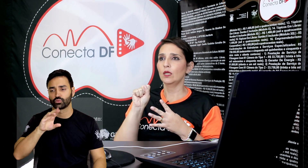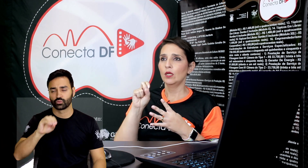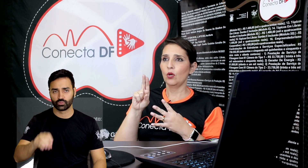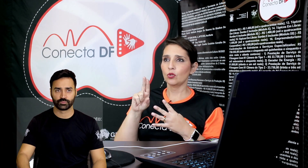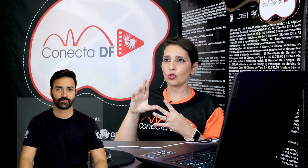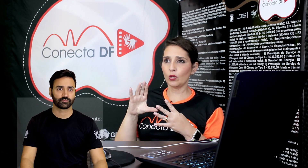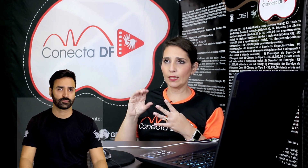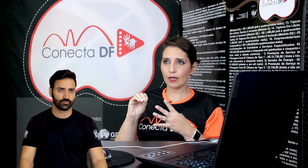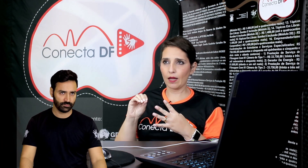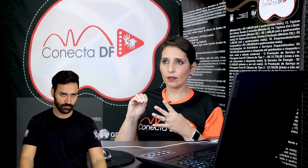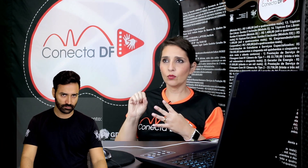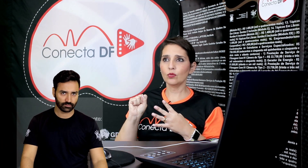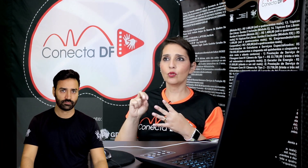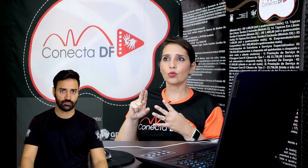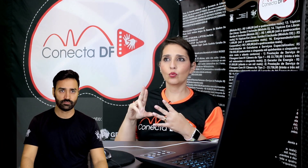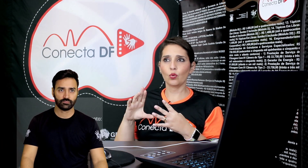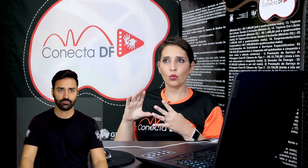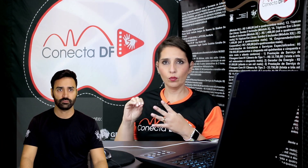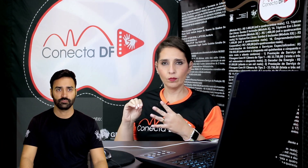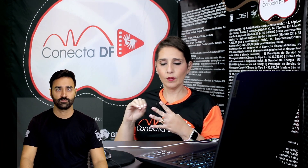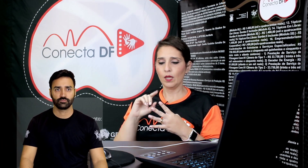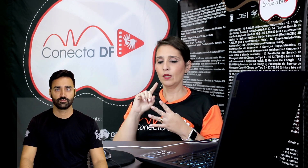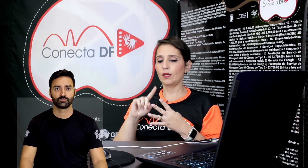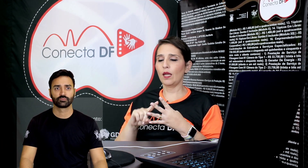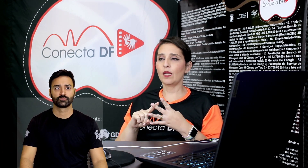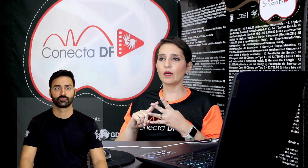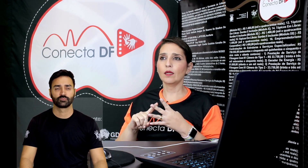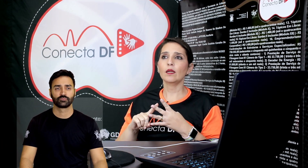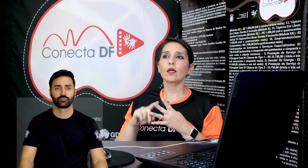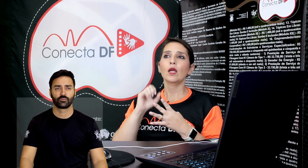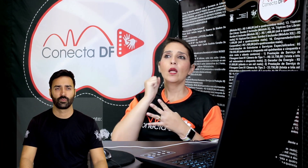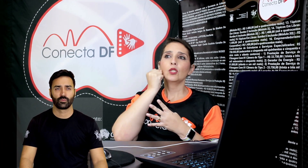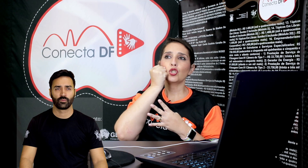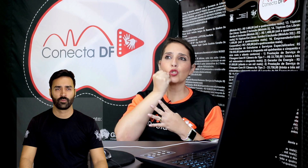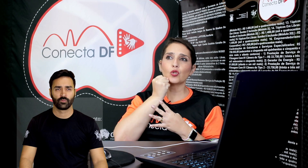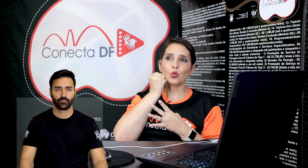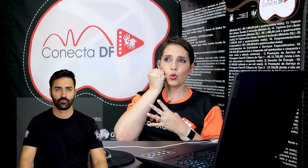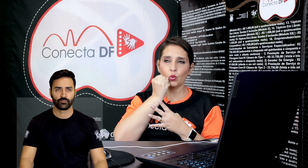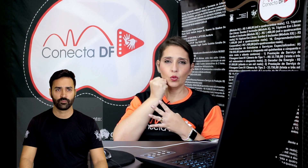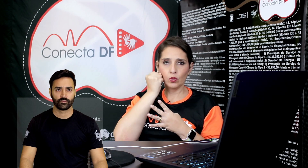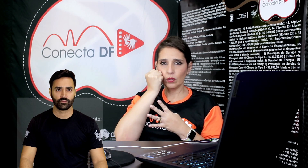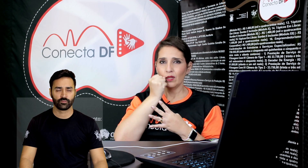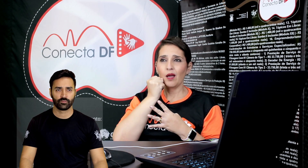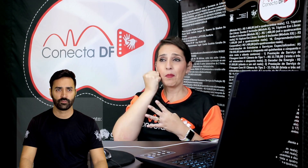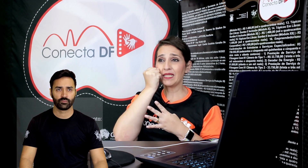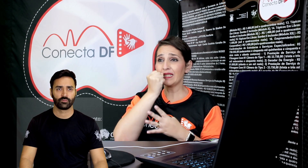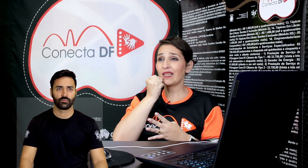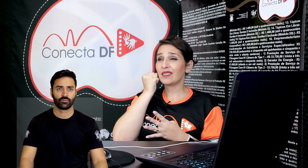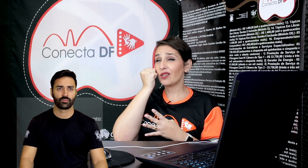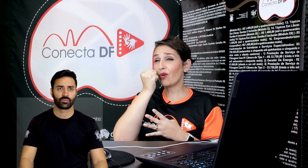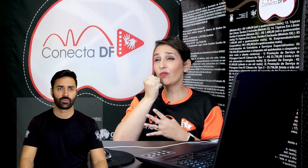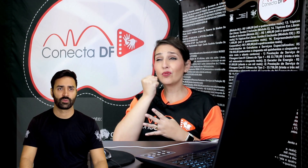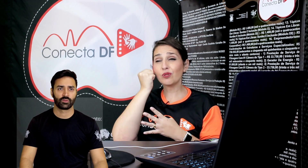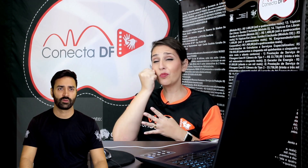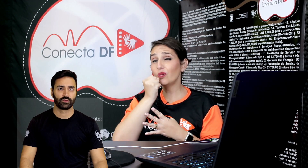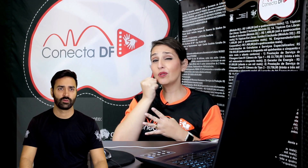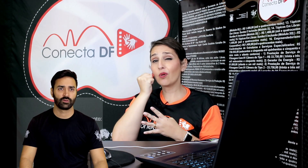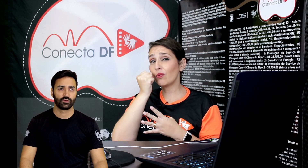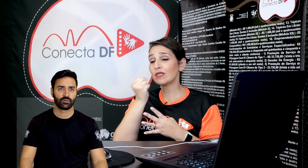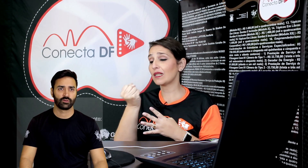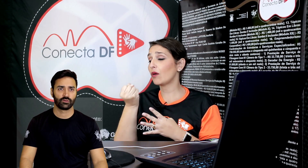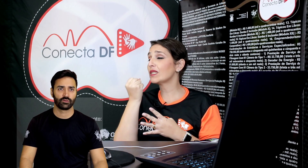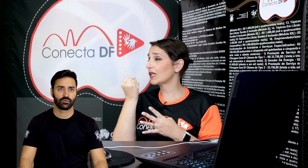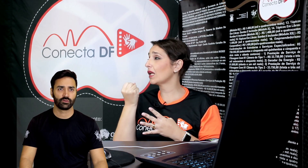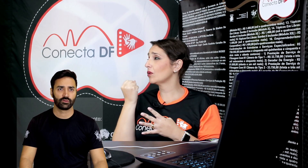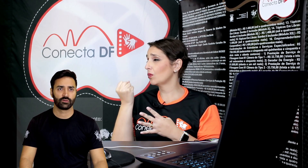tem soletrado, suco. Tem suco. Mas essa aqui se confunde muito